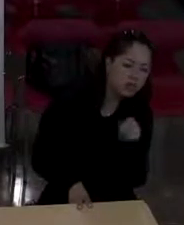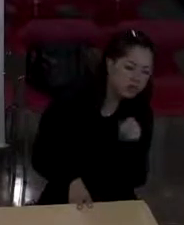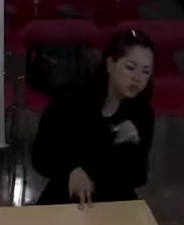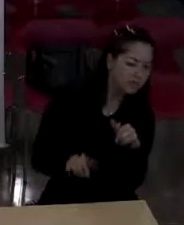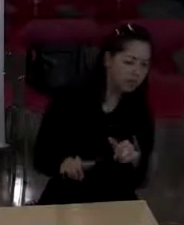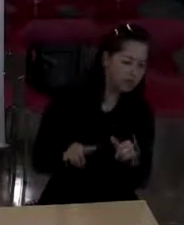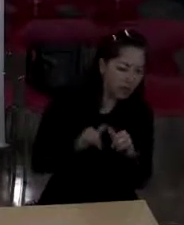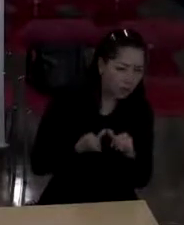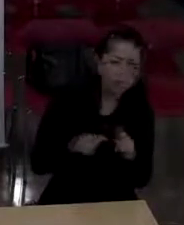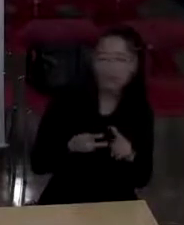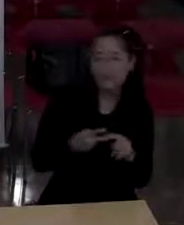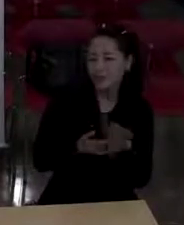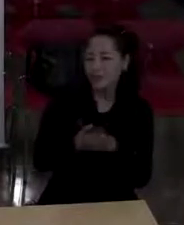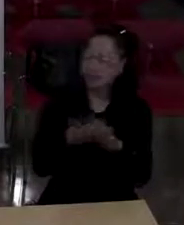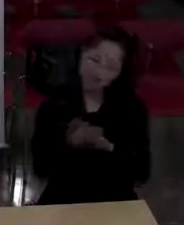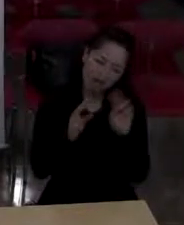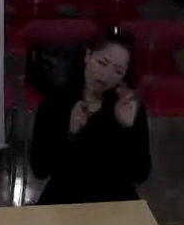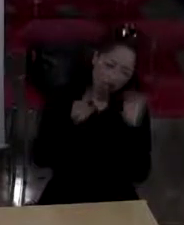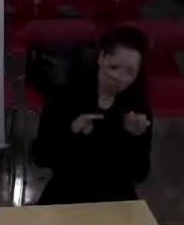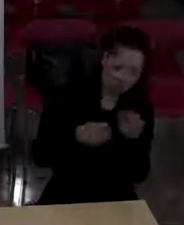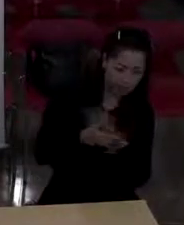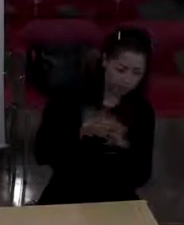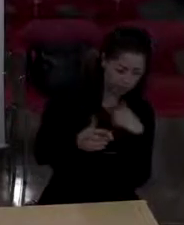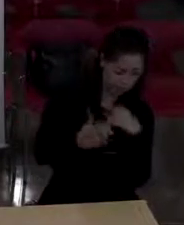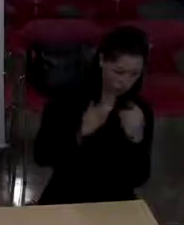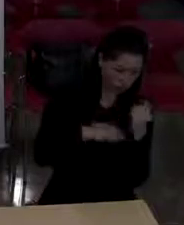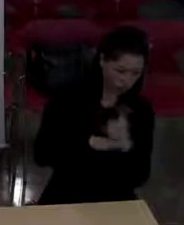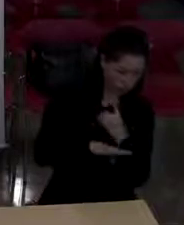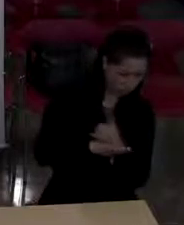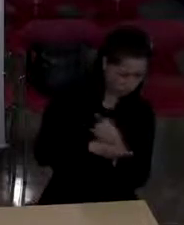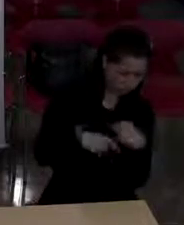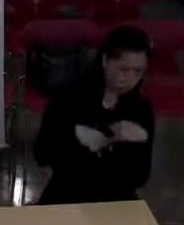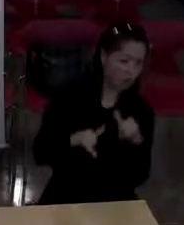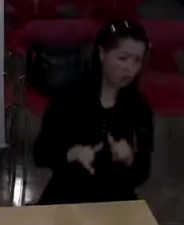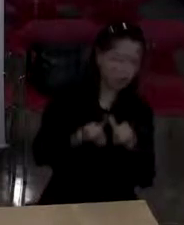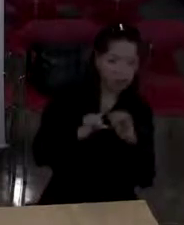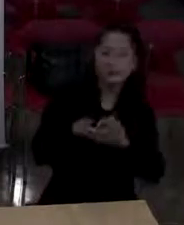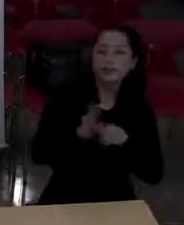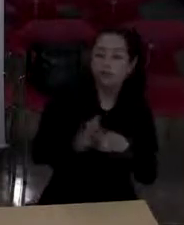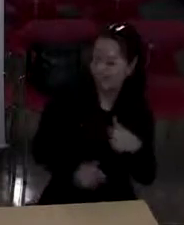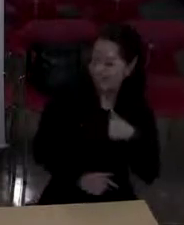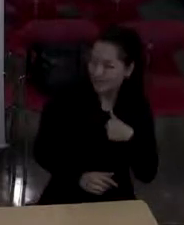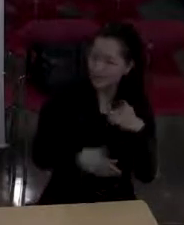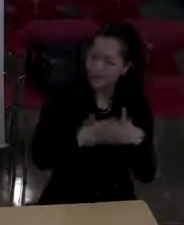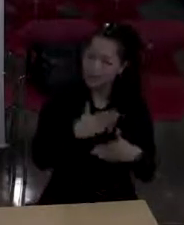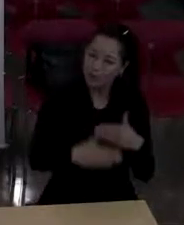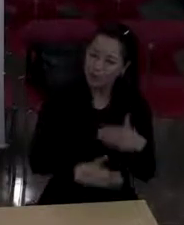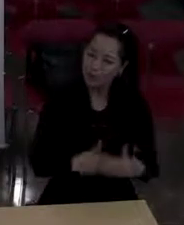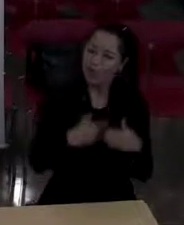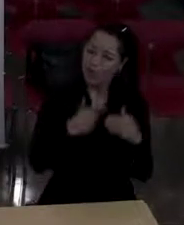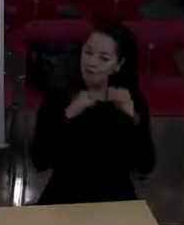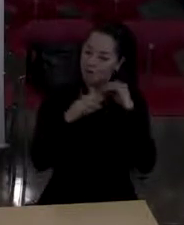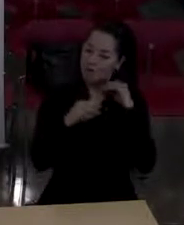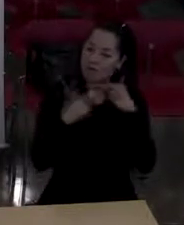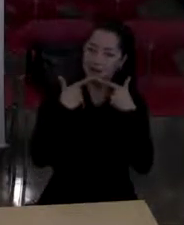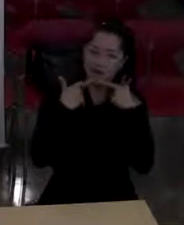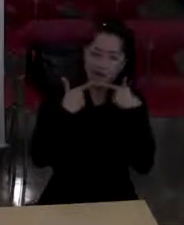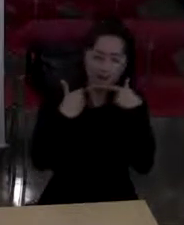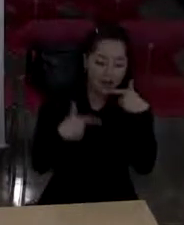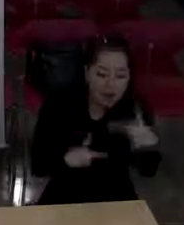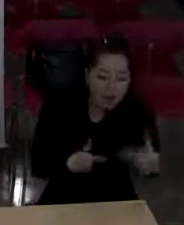referencia a un idioma que voy a empezar a desarrollar. El lenguaje se refiere a la facultad que tienen los seres humanos para